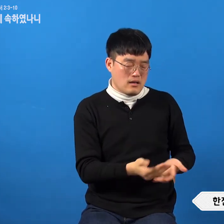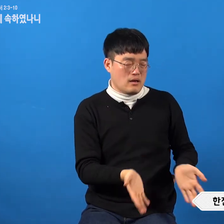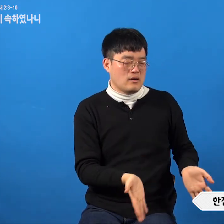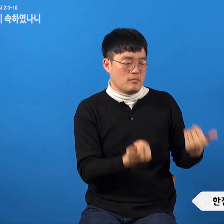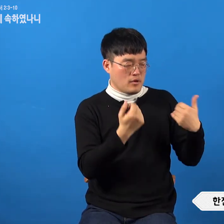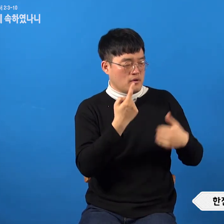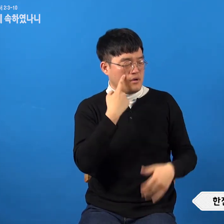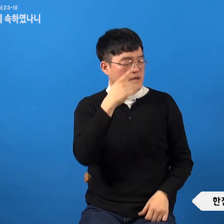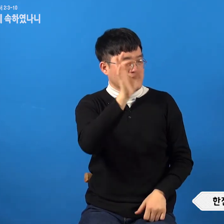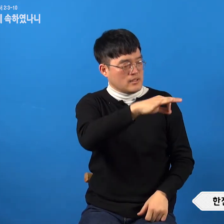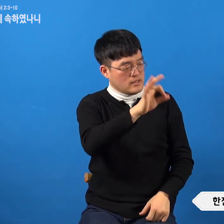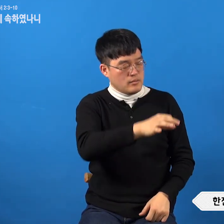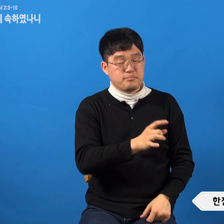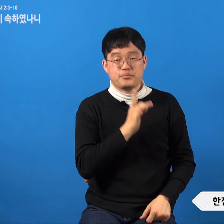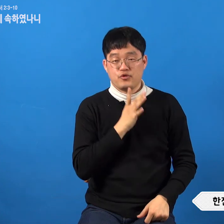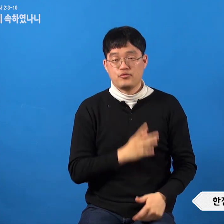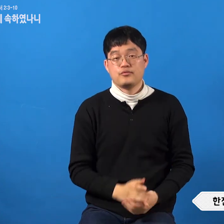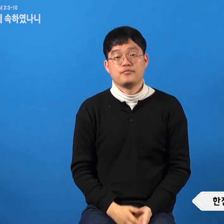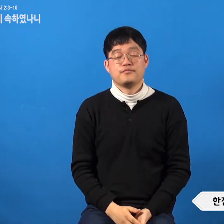뿐입니다.